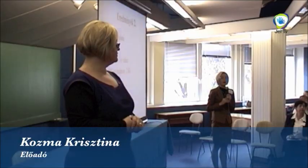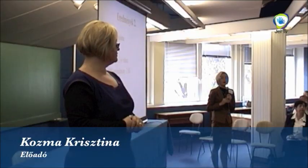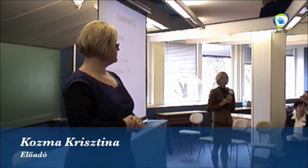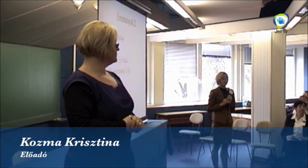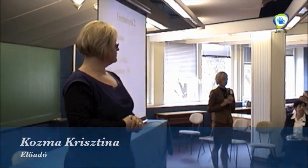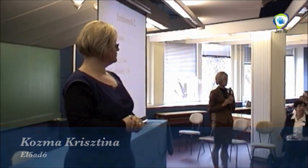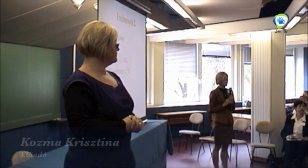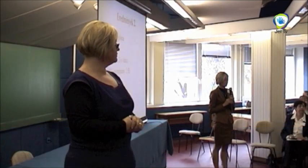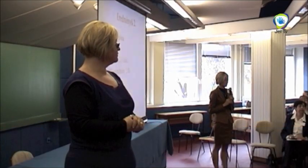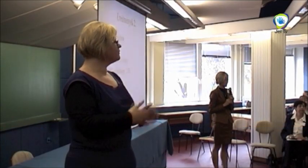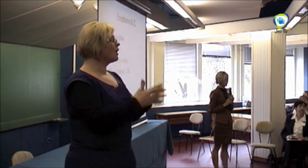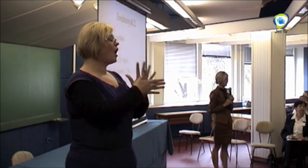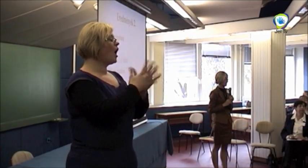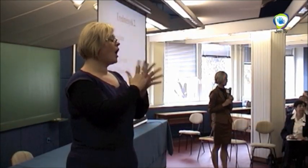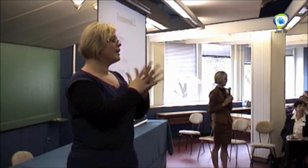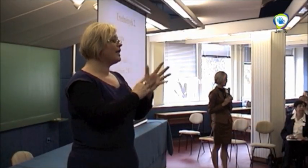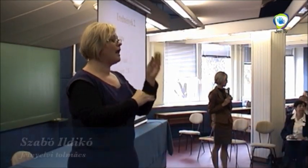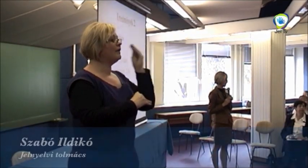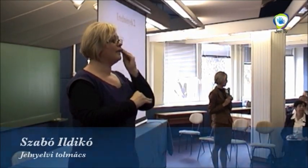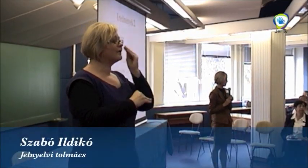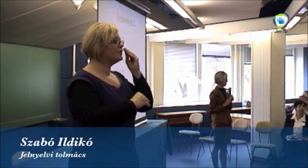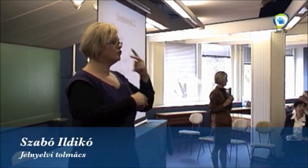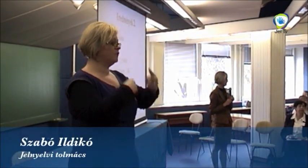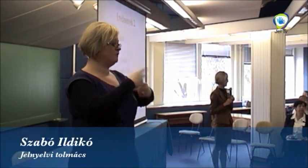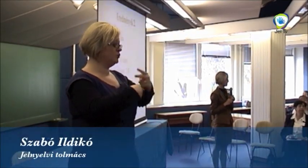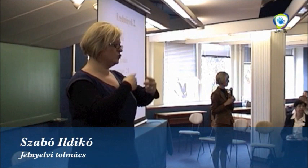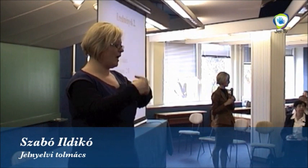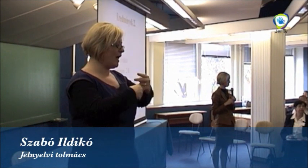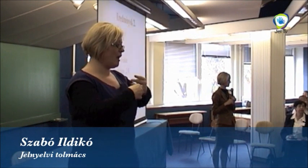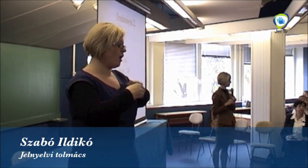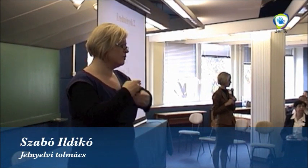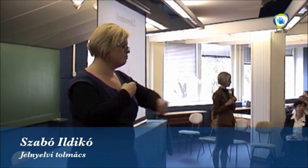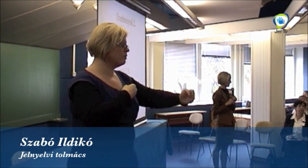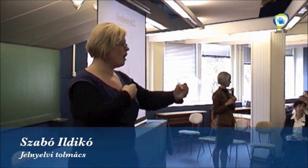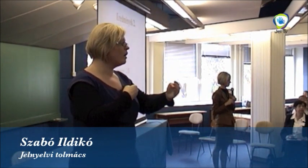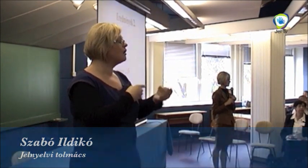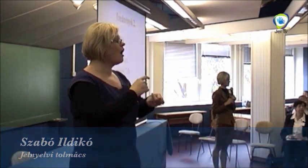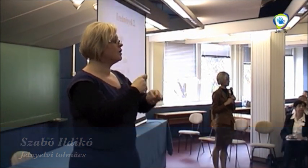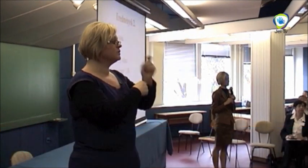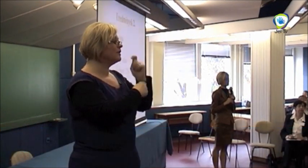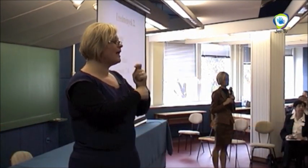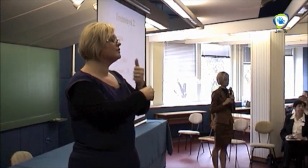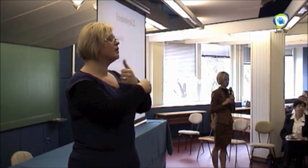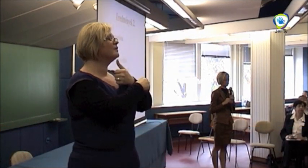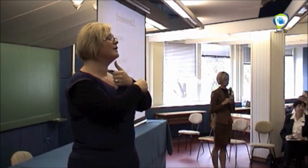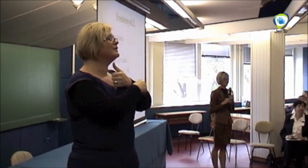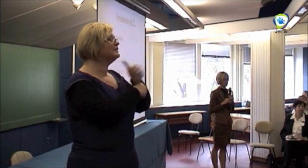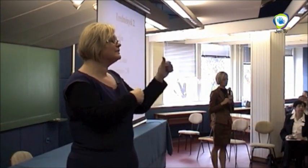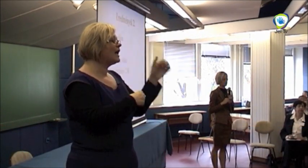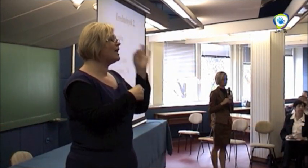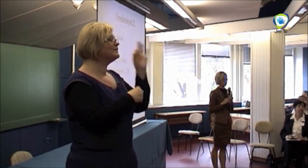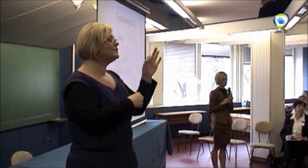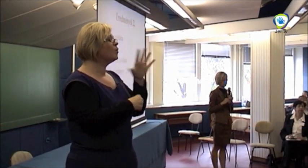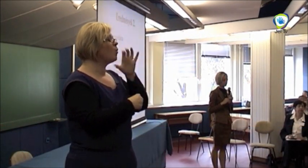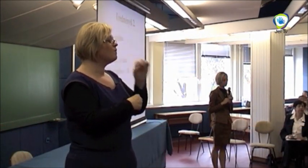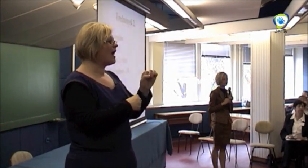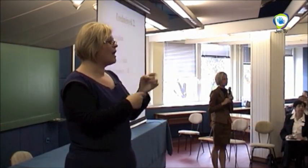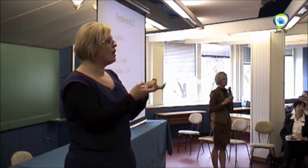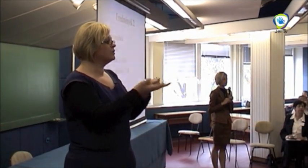A eljöttési vizsgálatnál azt tapasztaltam, hogy a 100 lehetséges jó válaszból összesen 23 jó válasz született.